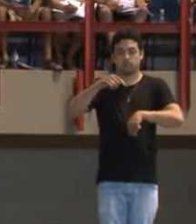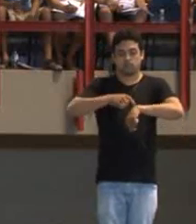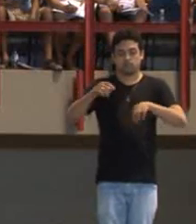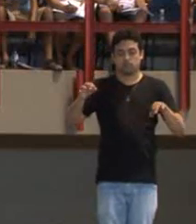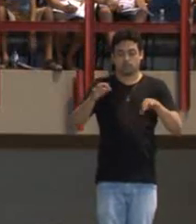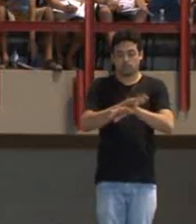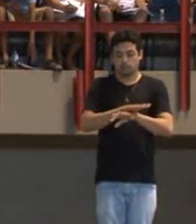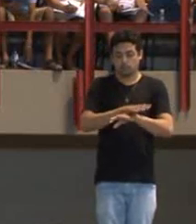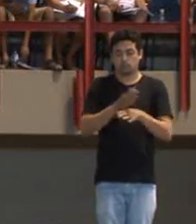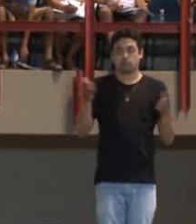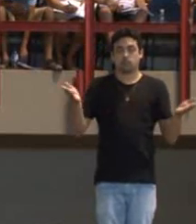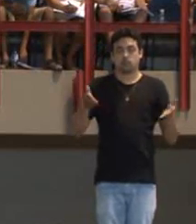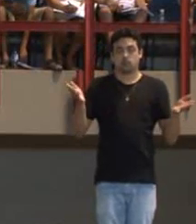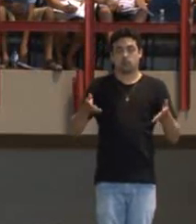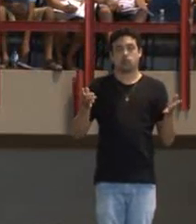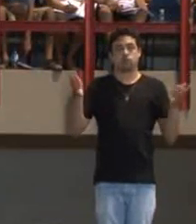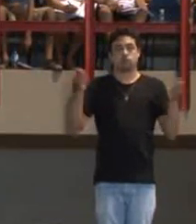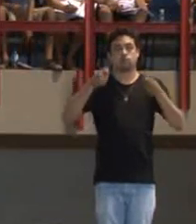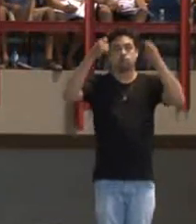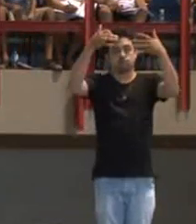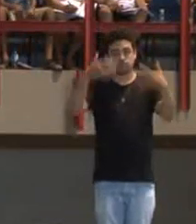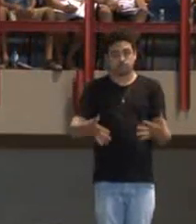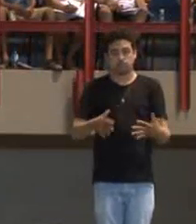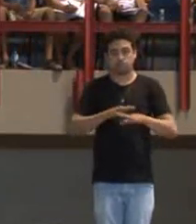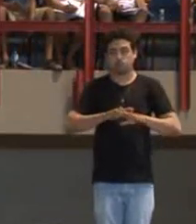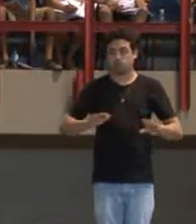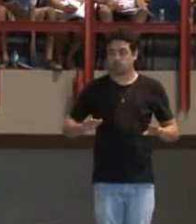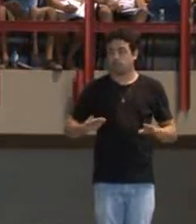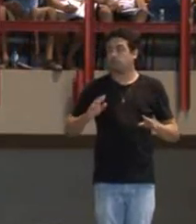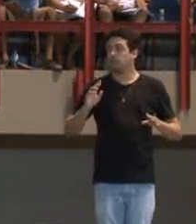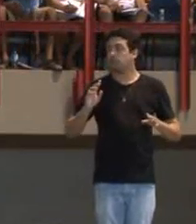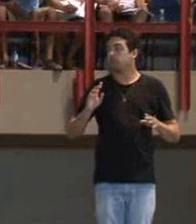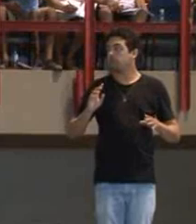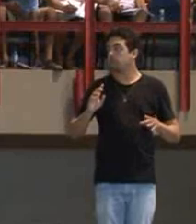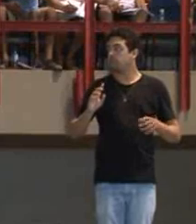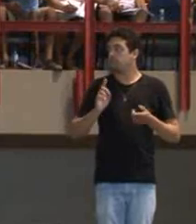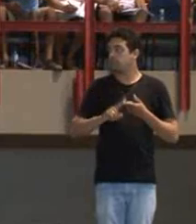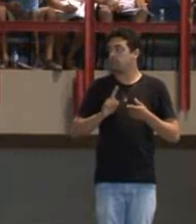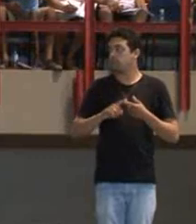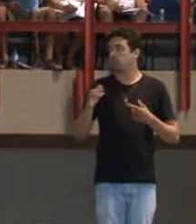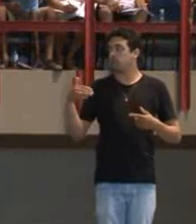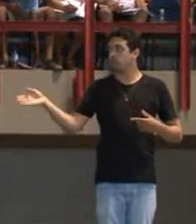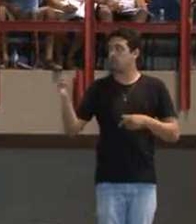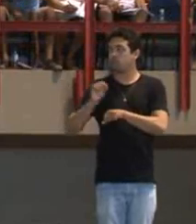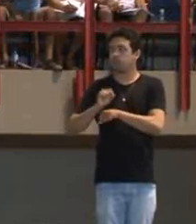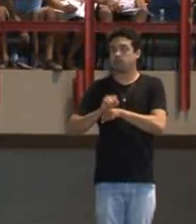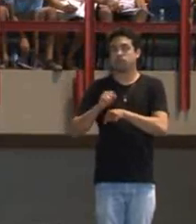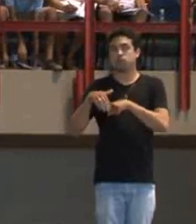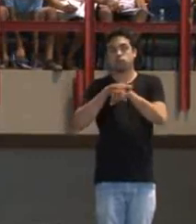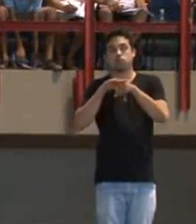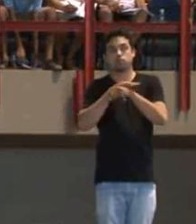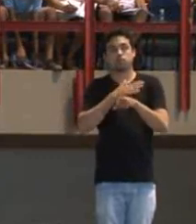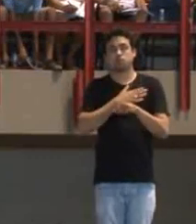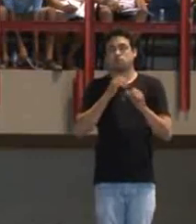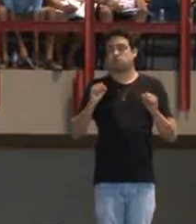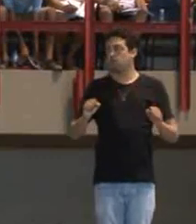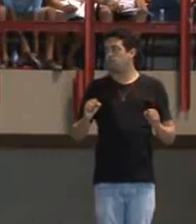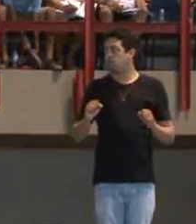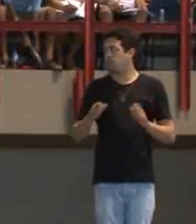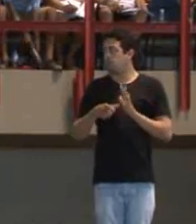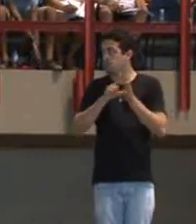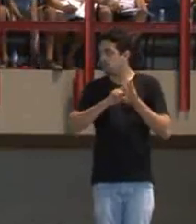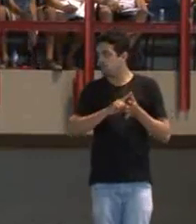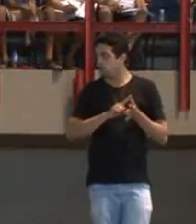acabou. Hoje foi o que deu para fazer. Eu vou ficar um tempo por aqui ainda, quem quiser falar alguma coisa. Ah, mas espera